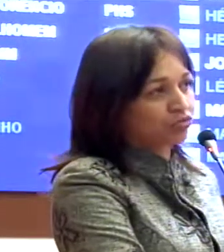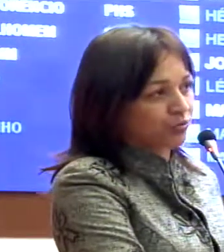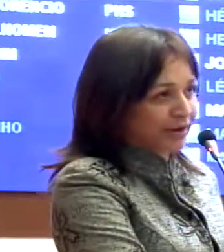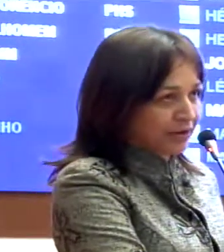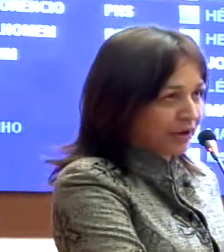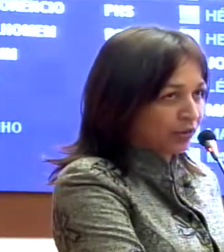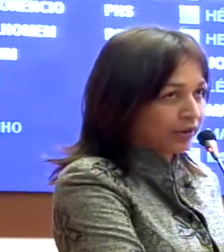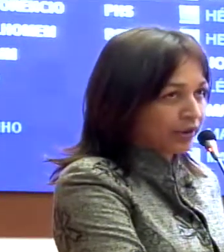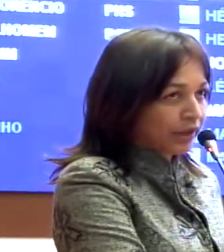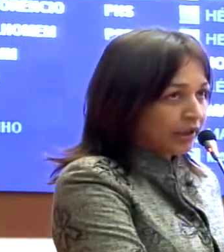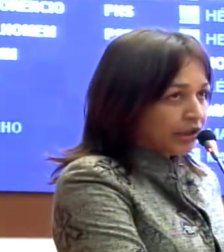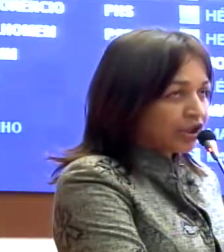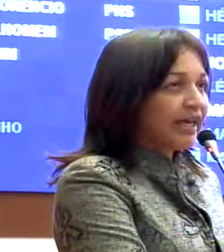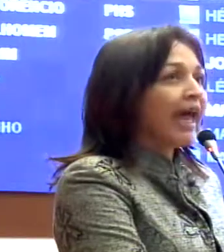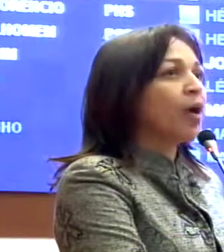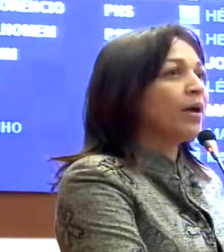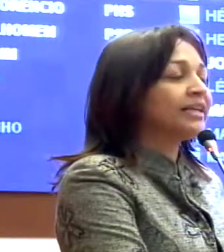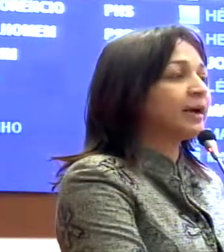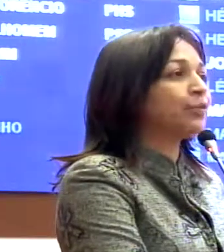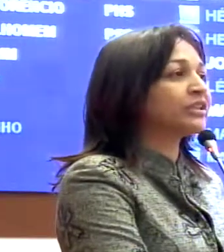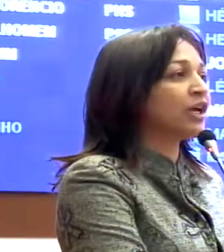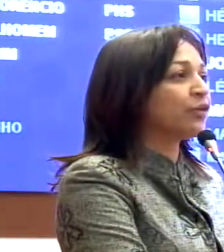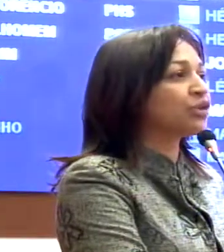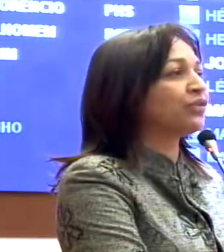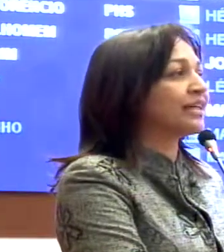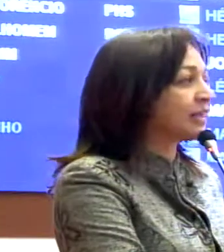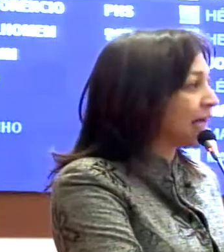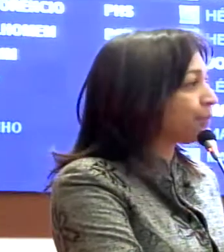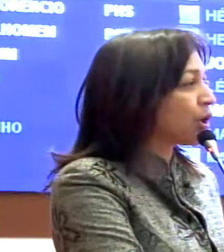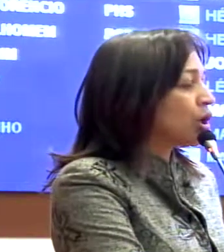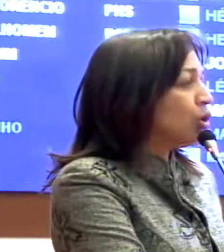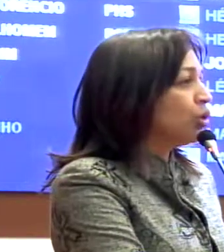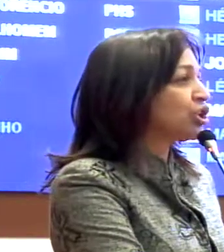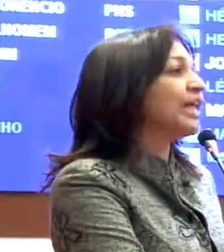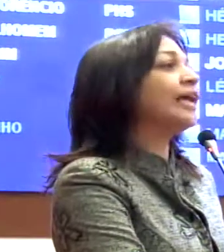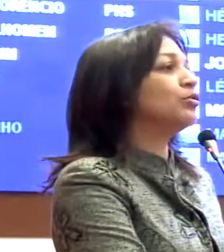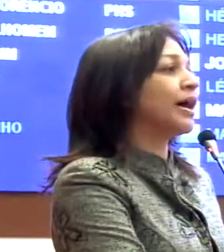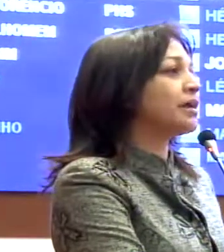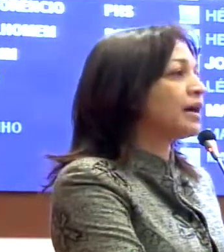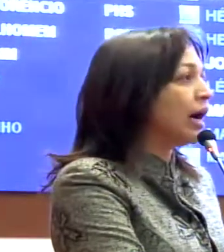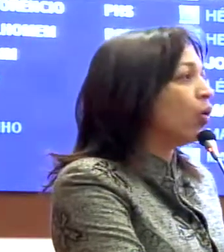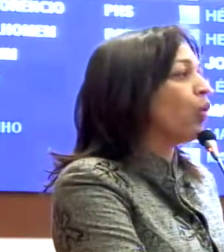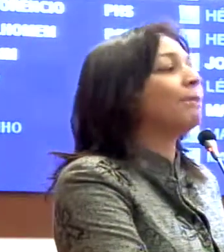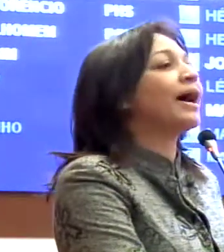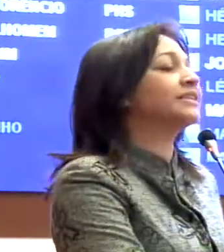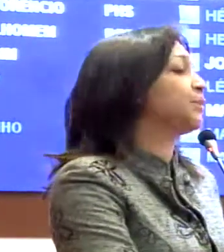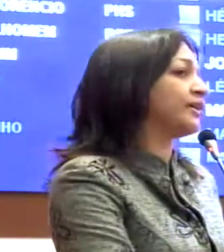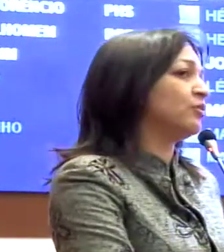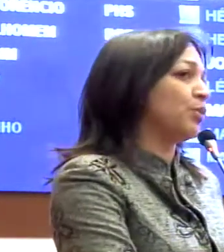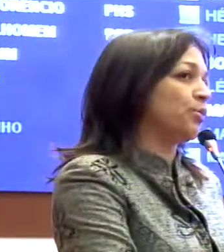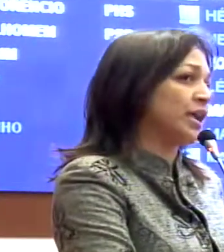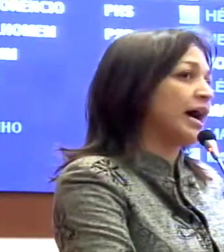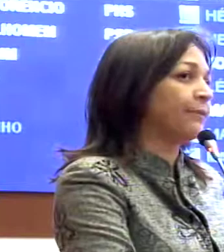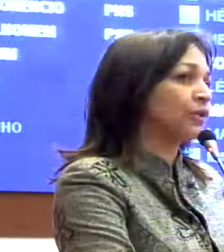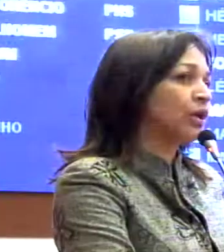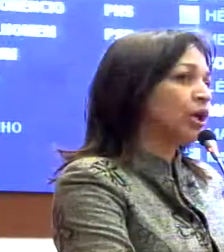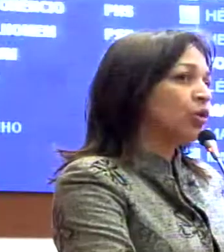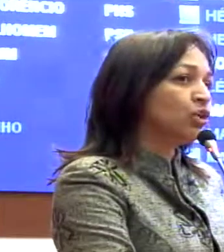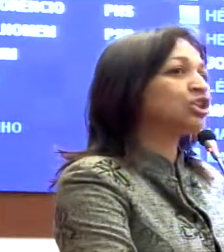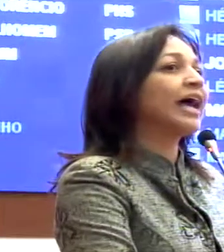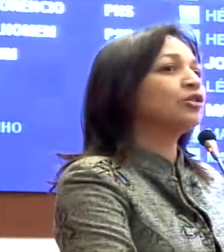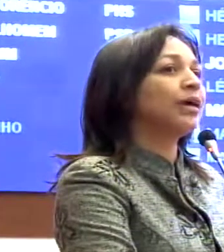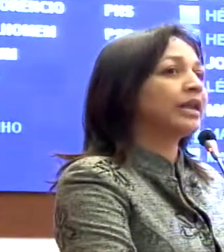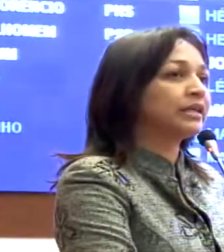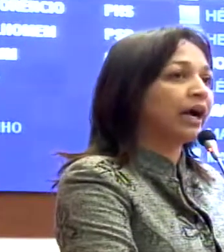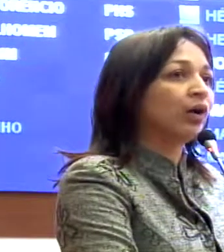fazer um outro Maranhão, de que realmente é possível se fazer um Estado do Maranhão com a participação popular,